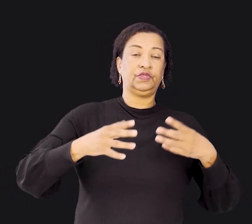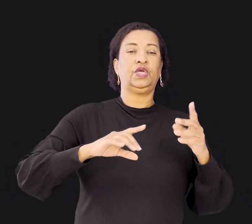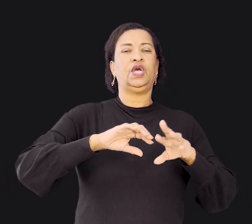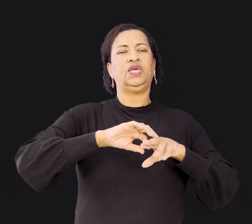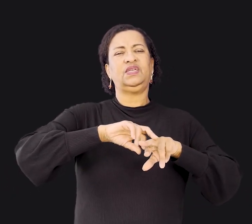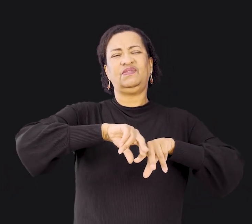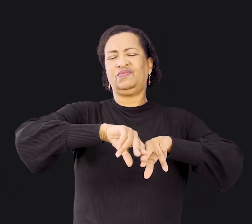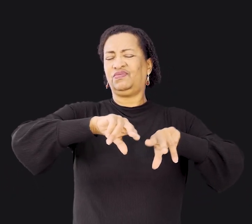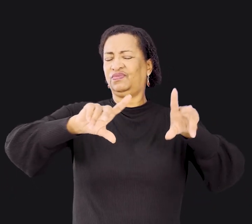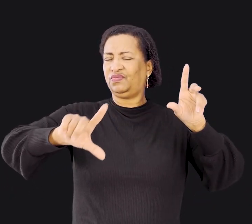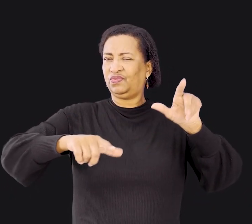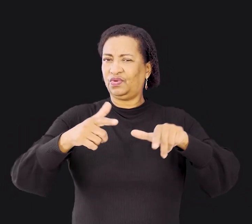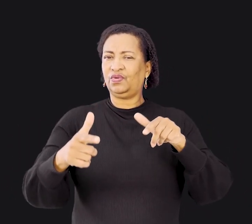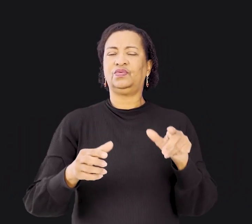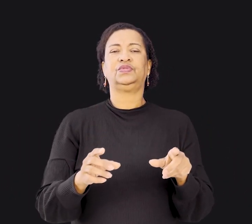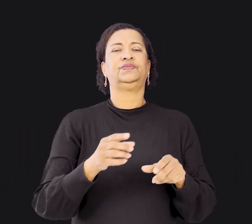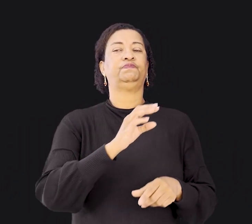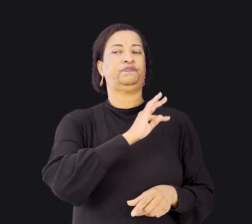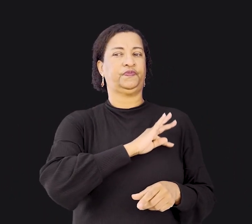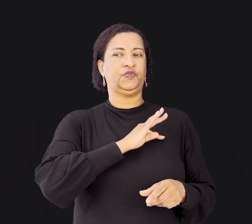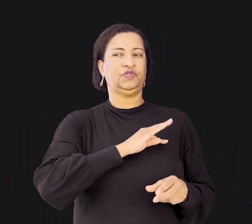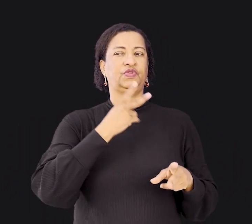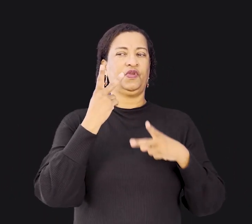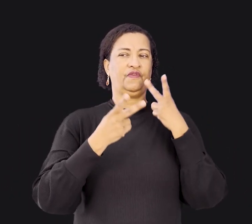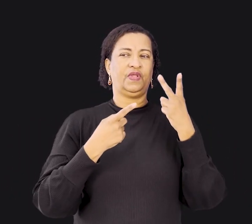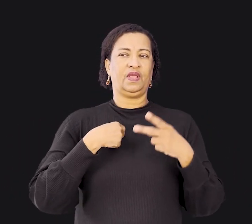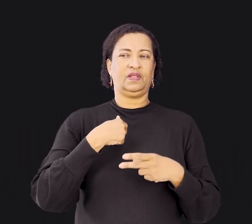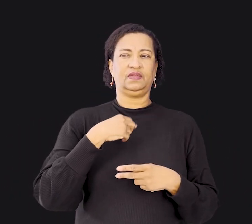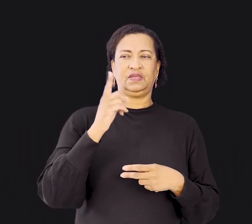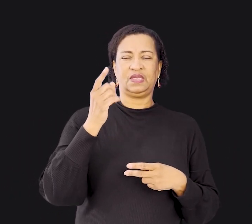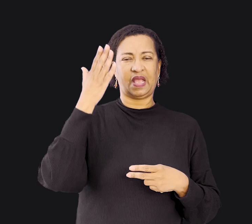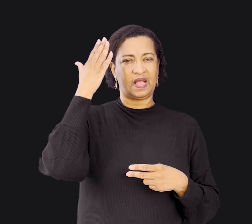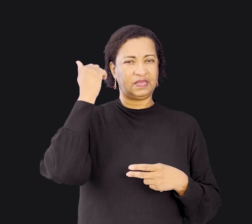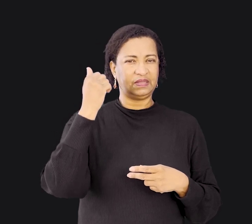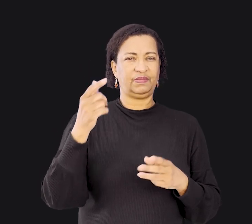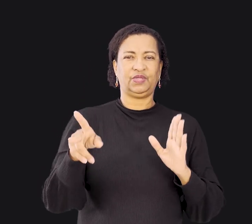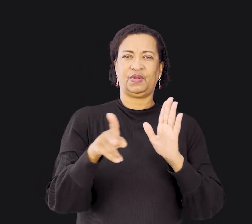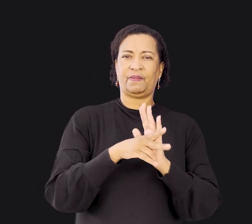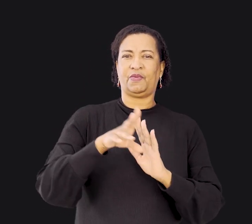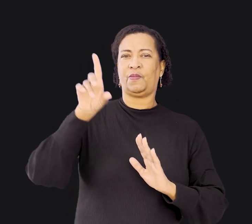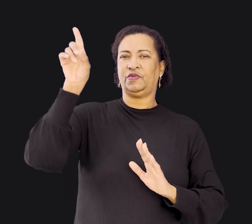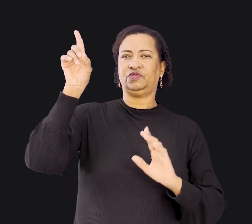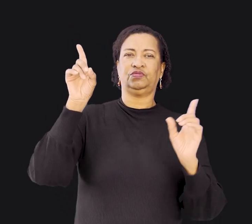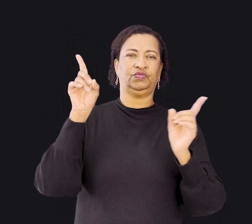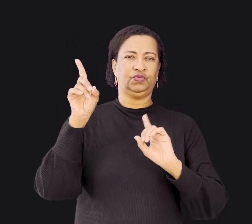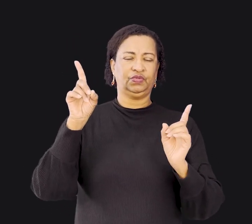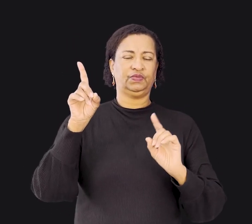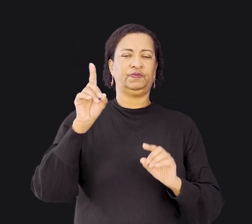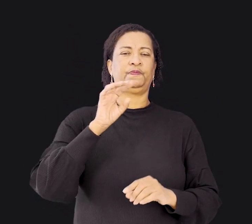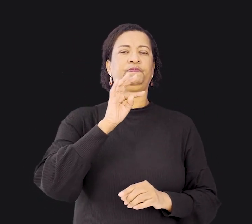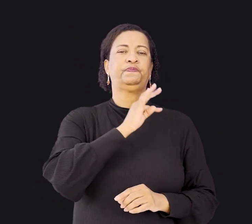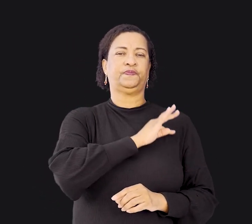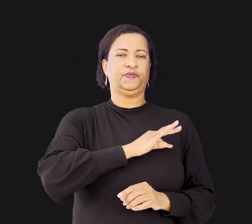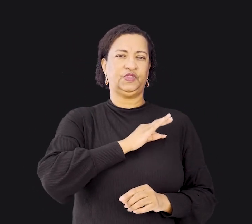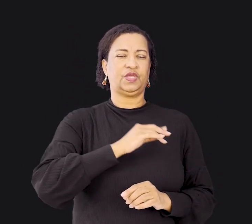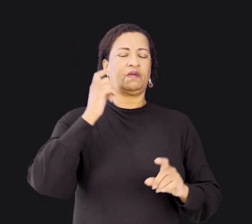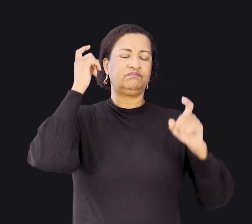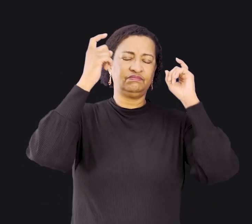males. De acordo com Tiago, esta não é a sabedoria que vem de Deus. Tiago se preocupava com a fonte e a origem